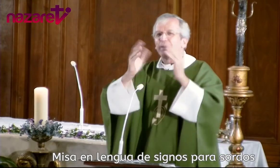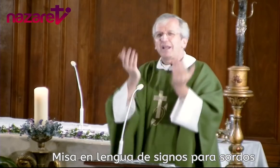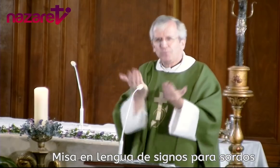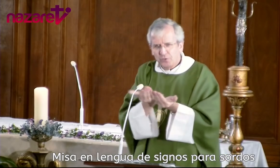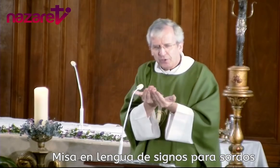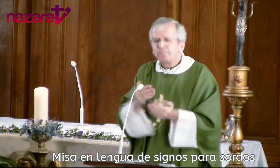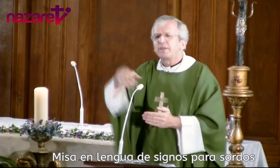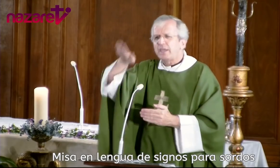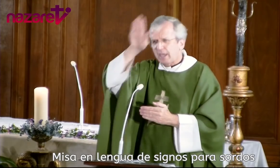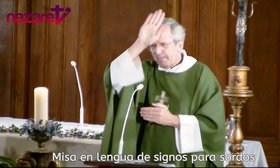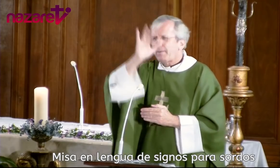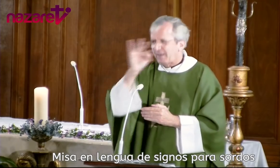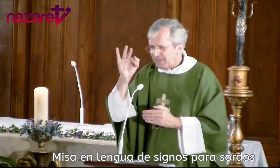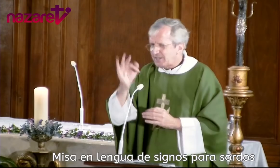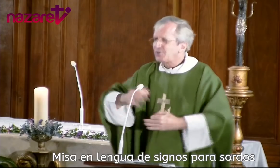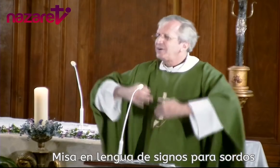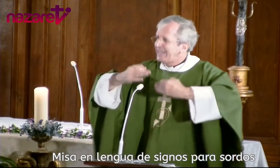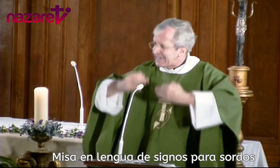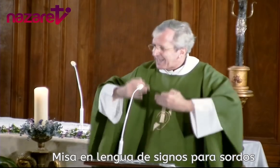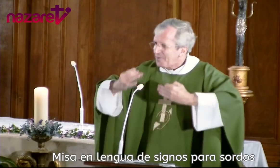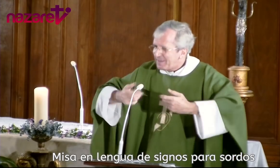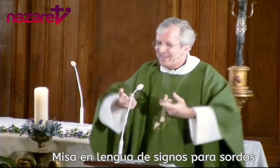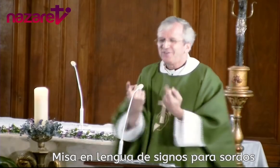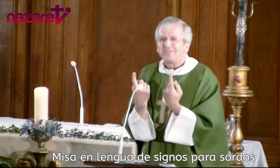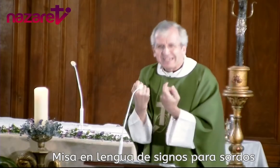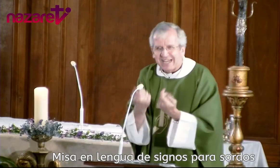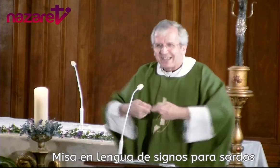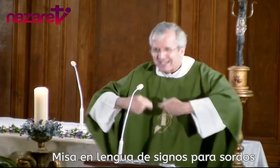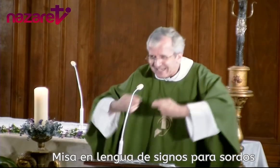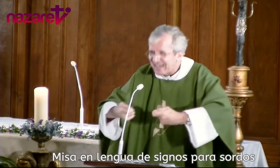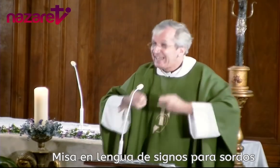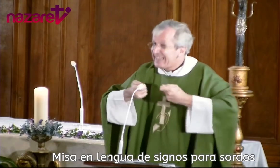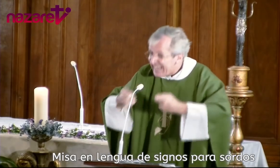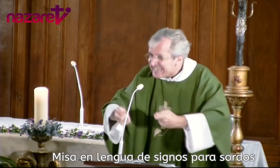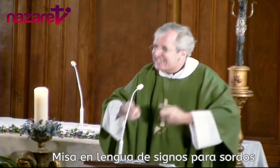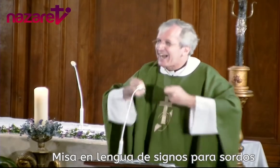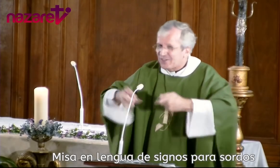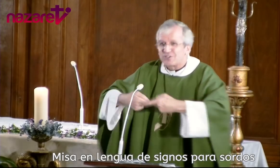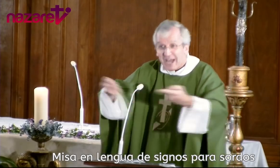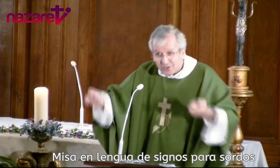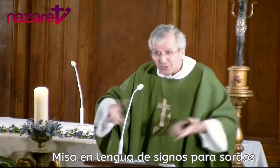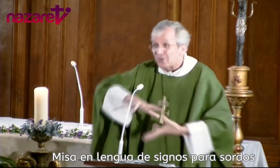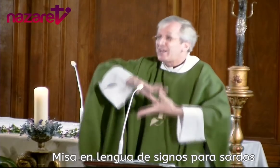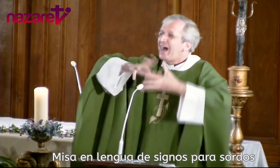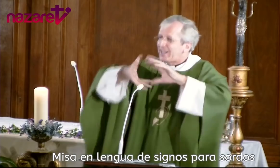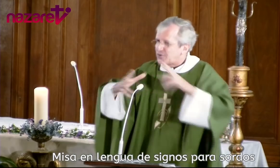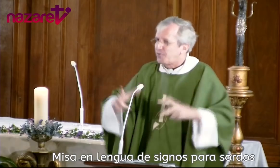el mundo y que el Papa Francisco está convencido de esa necesidad de instigarnos a nosotros a transformar